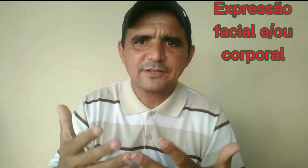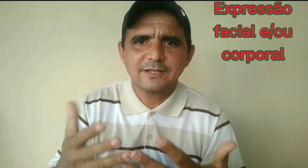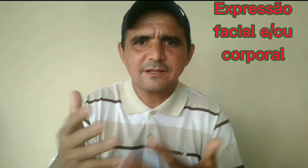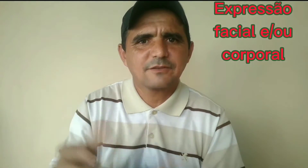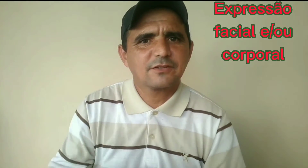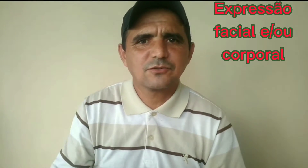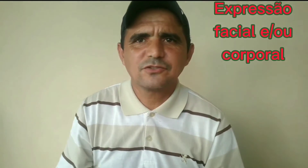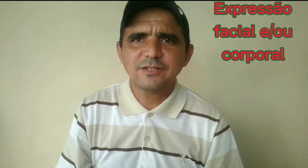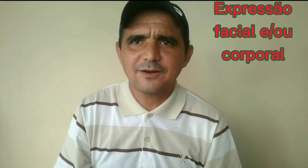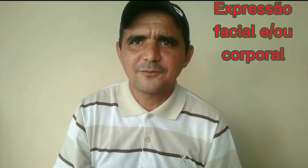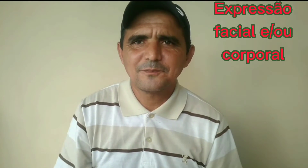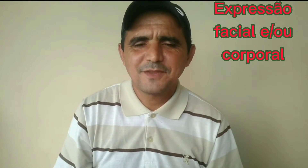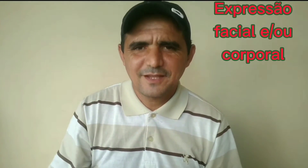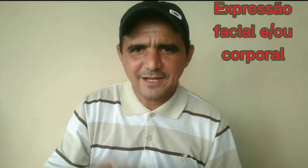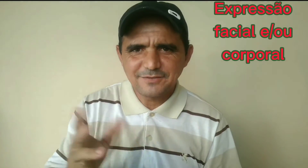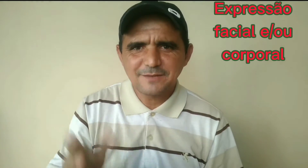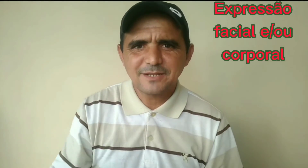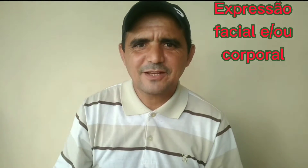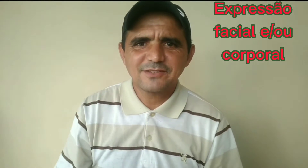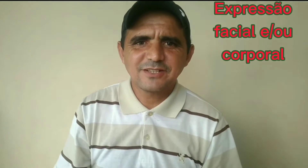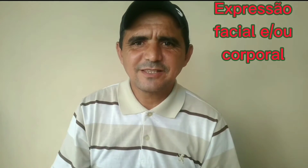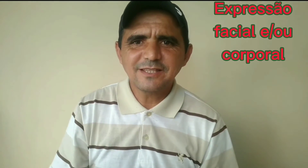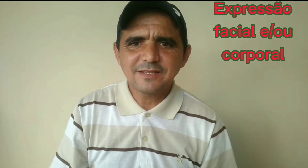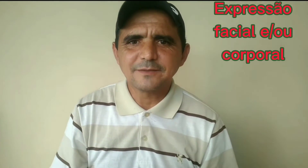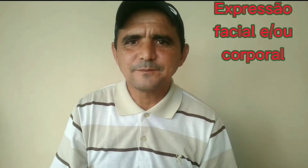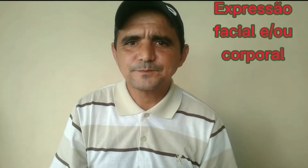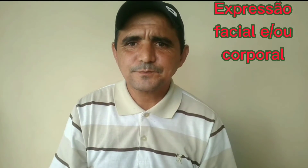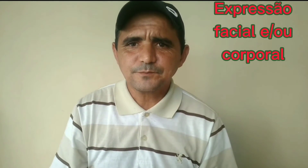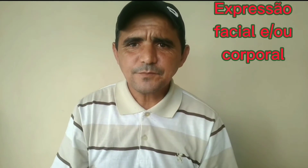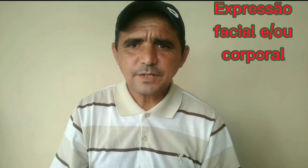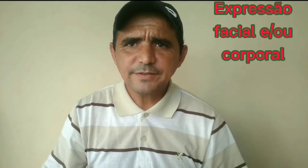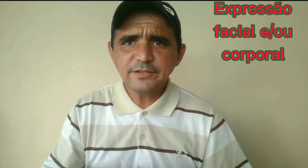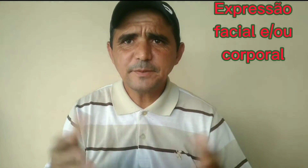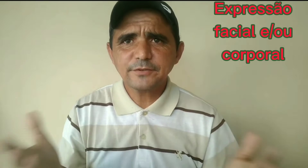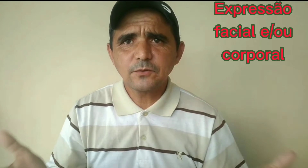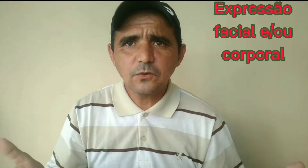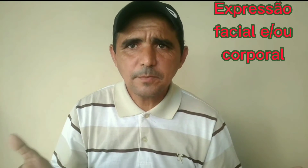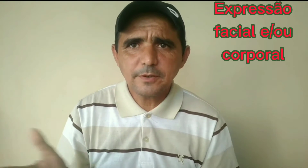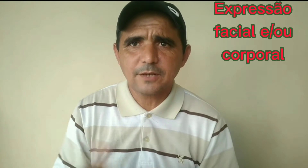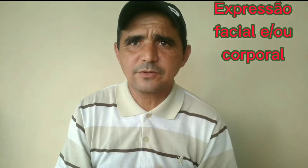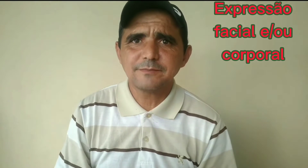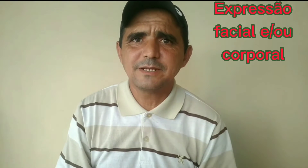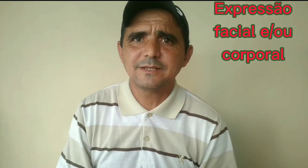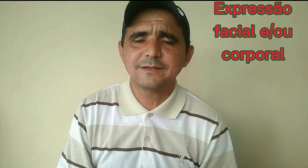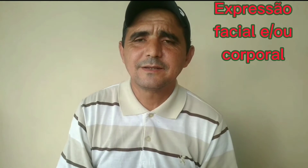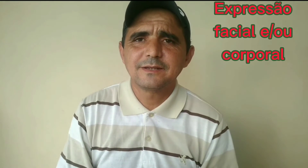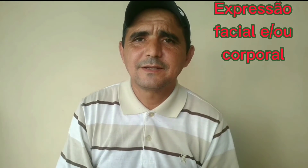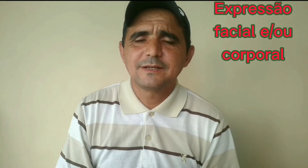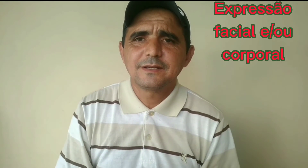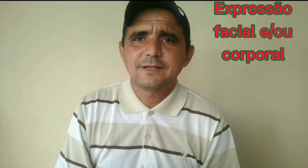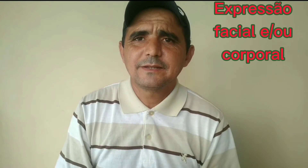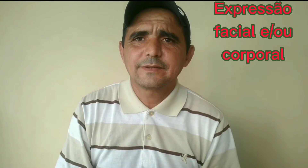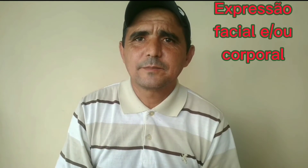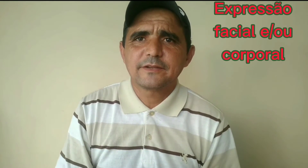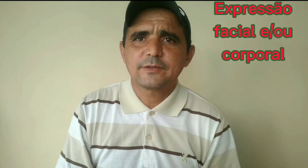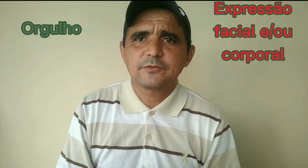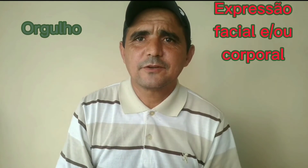passar através do sinal. Aí fica mais fácil de entender. E tem a expressão corporal também, né? Então, por exemplo, o sinal